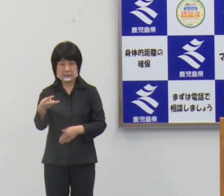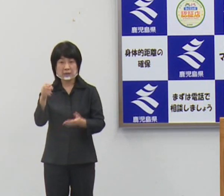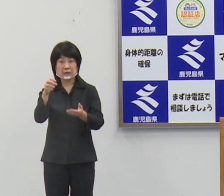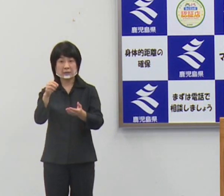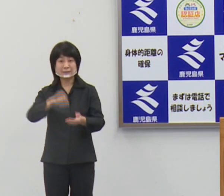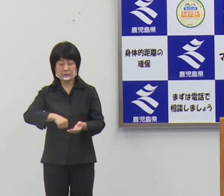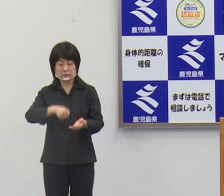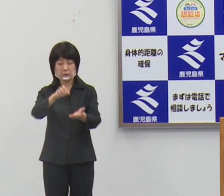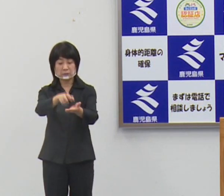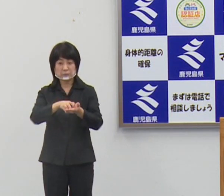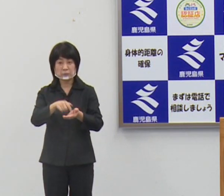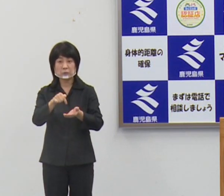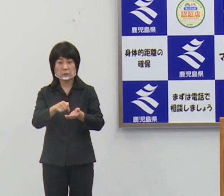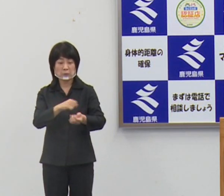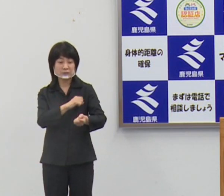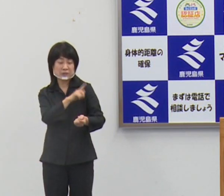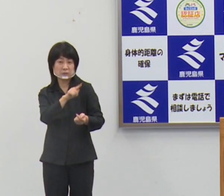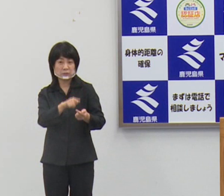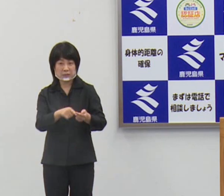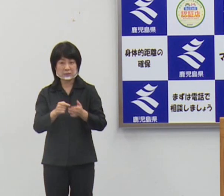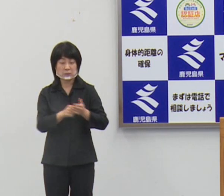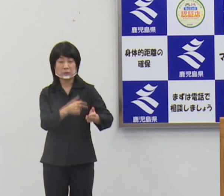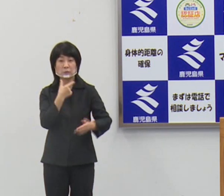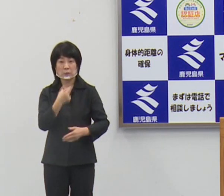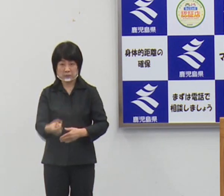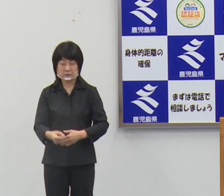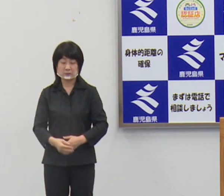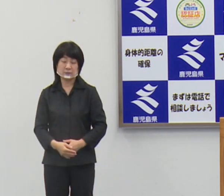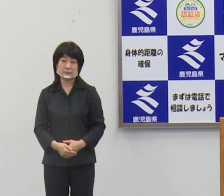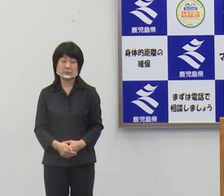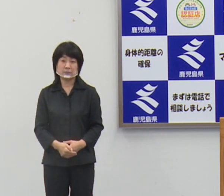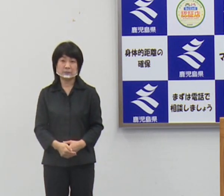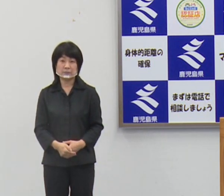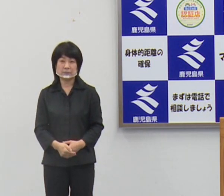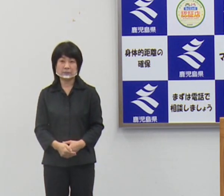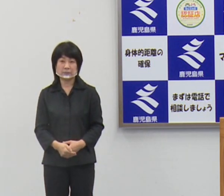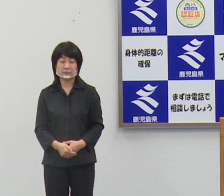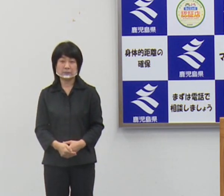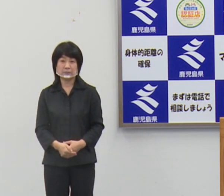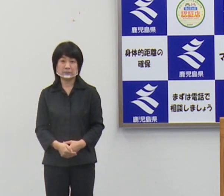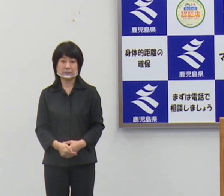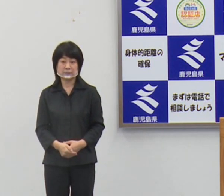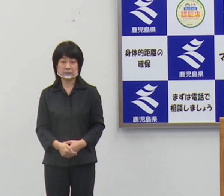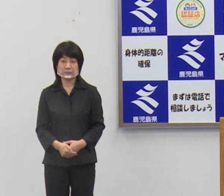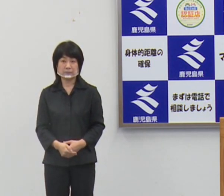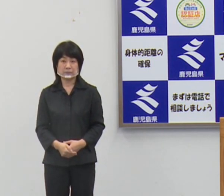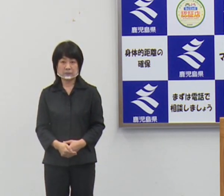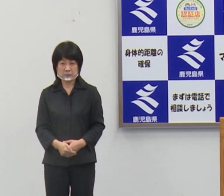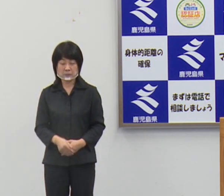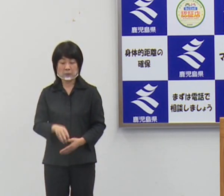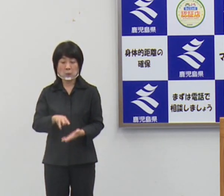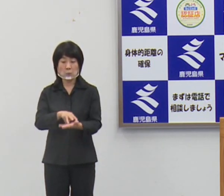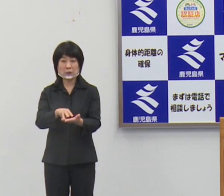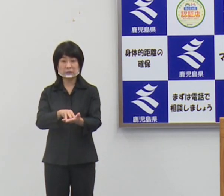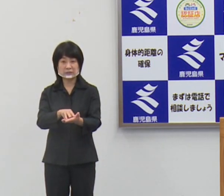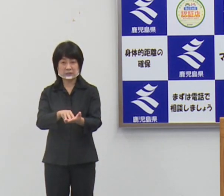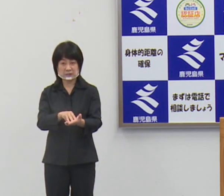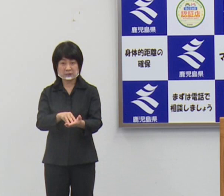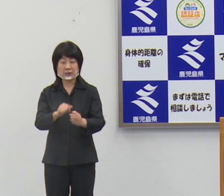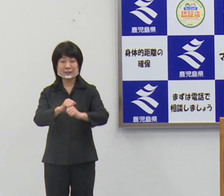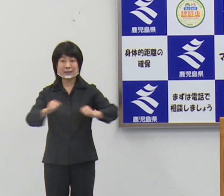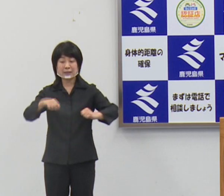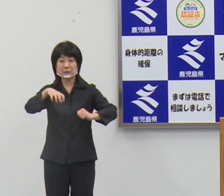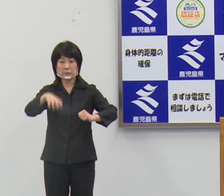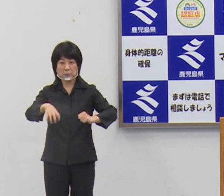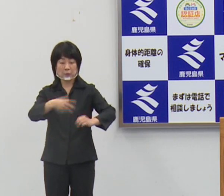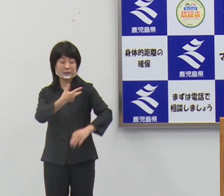に積極的に取り組んでいただきたいと思います。先ほどご説明しましたワクチンの大規模接